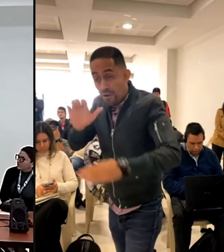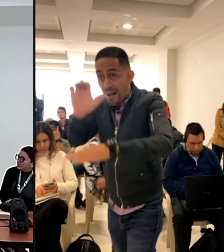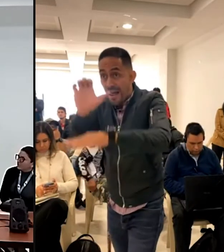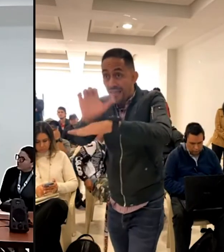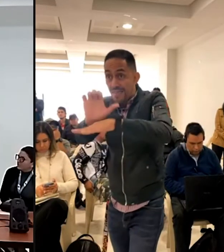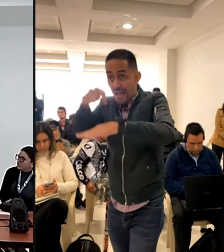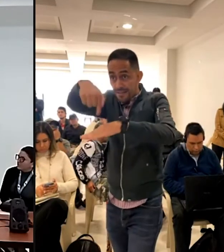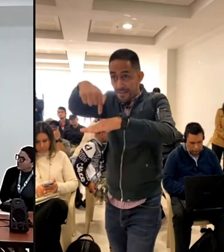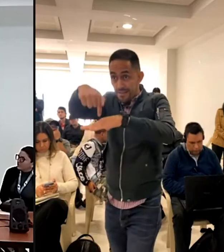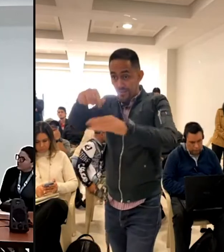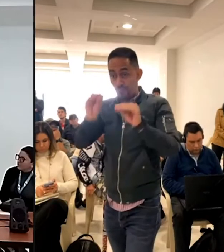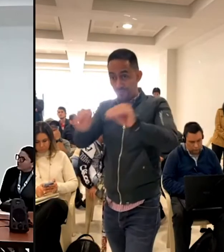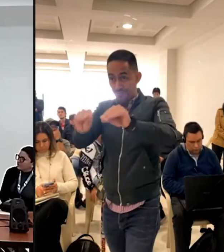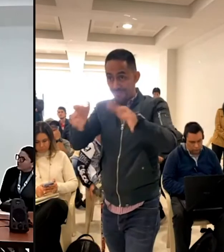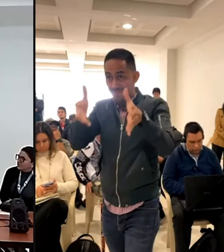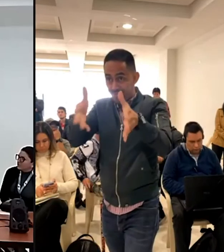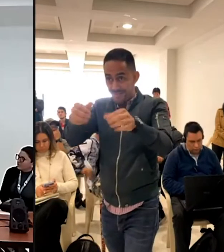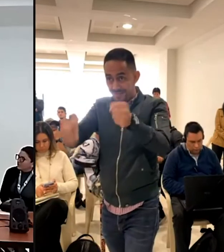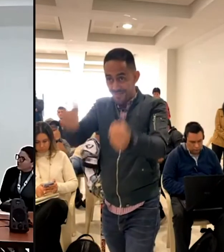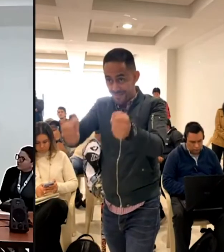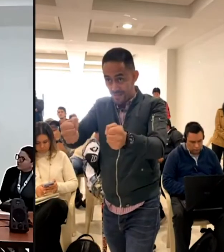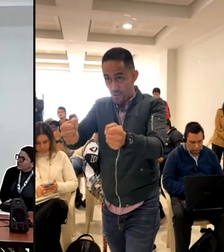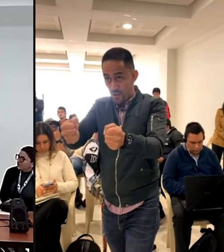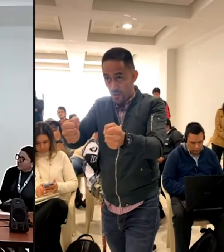sería importante entonces